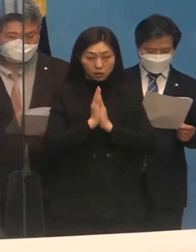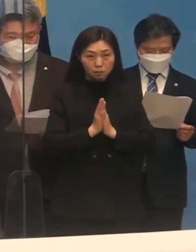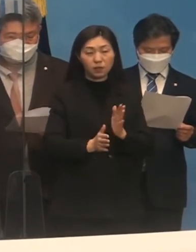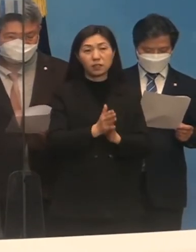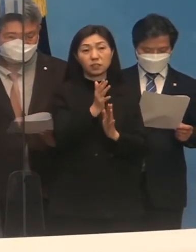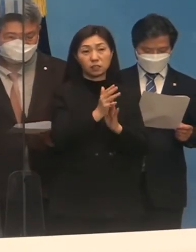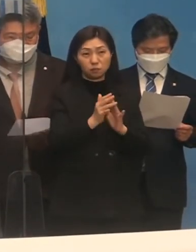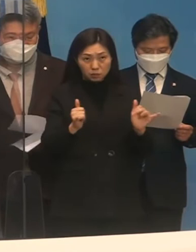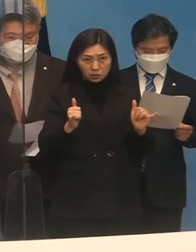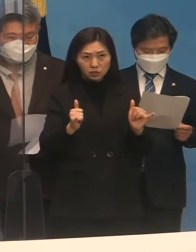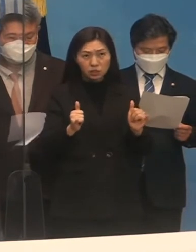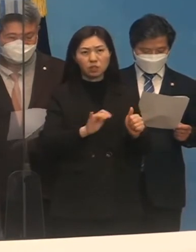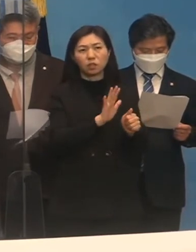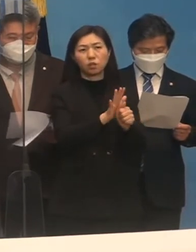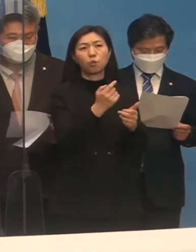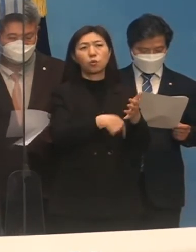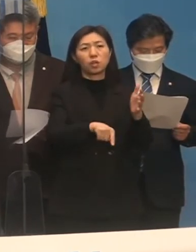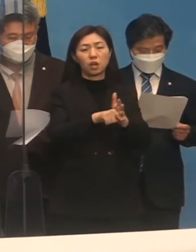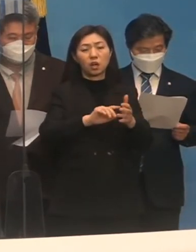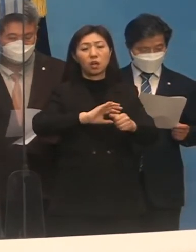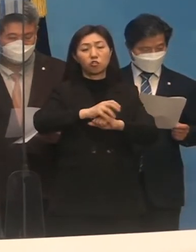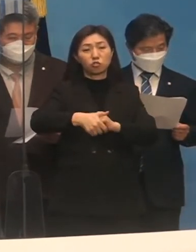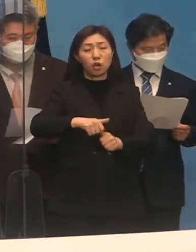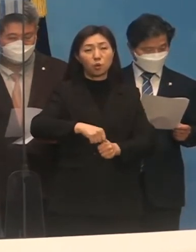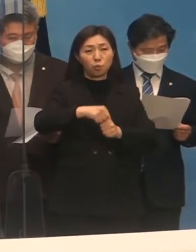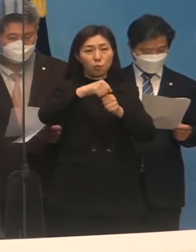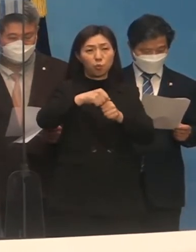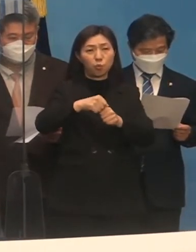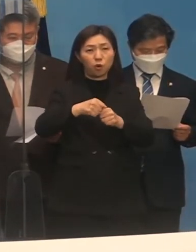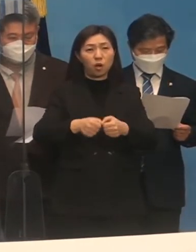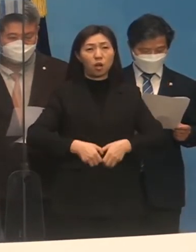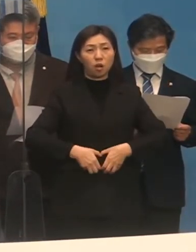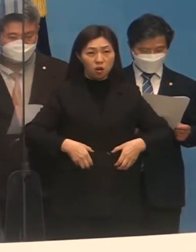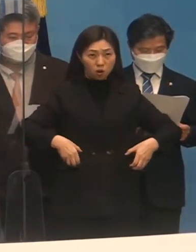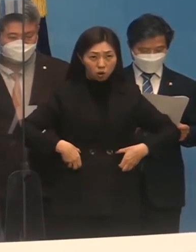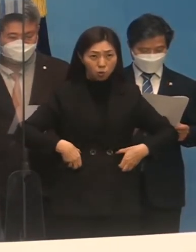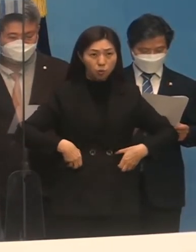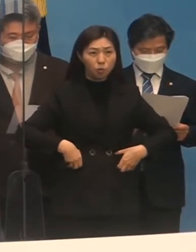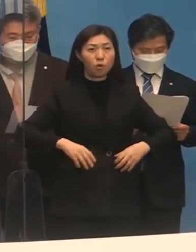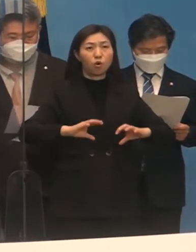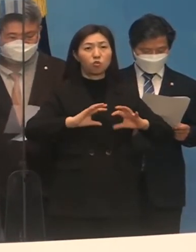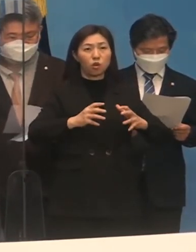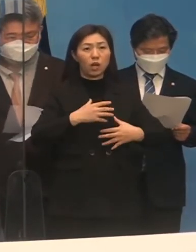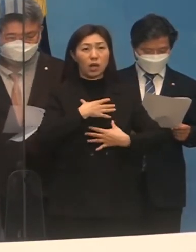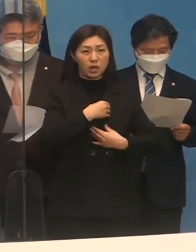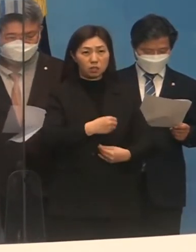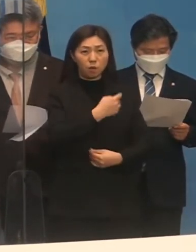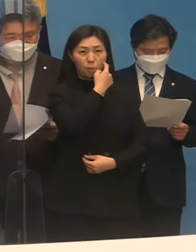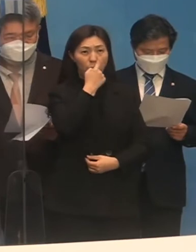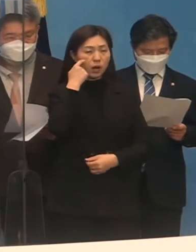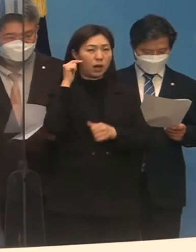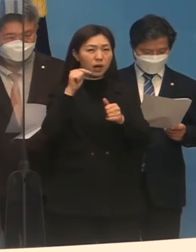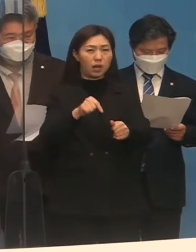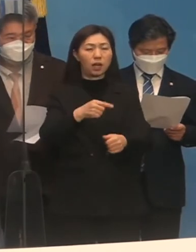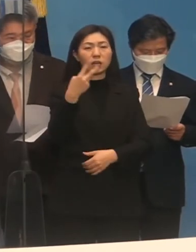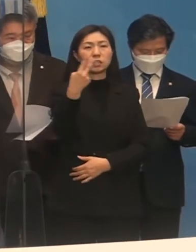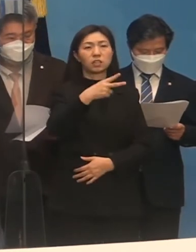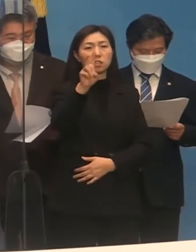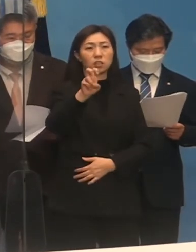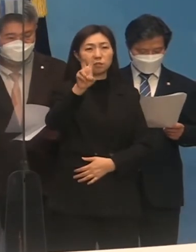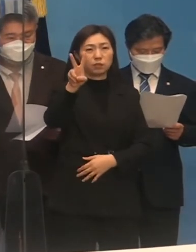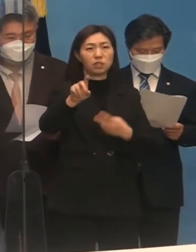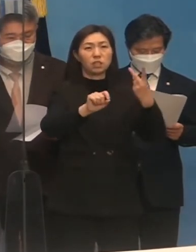구호 활동을 허용하고 구호 요원들의 안전을 보장하라. 2022년 2월